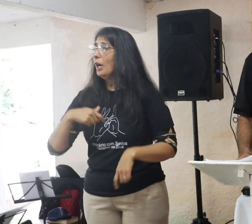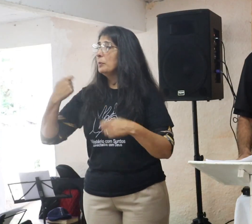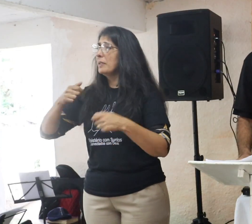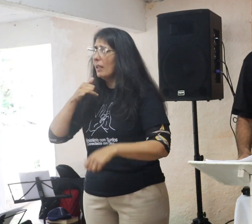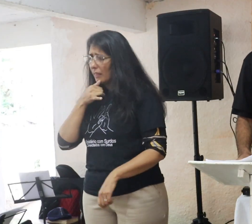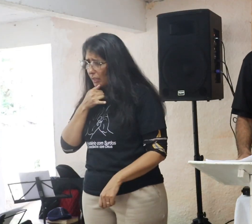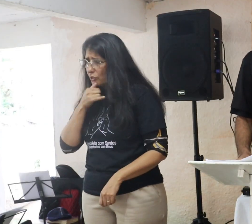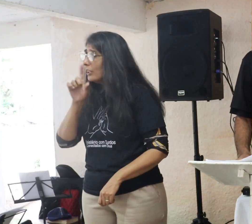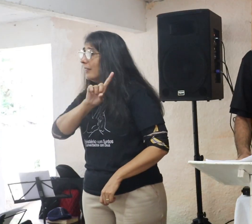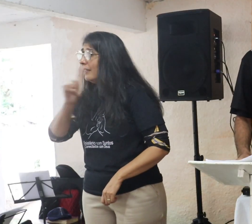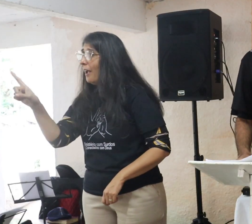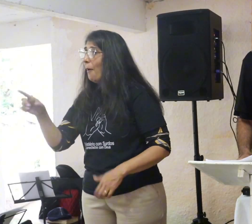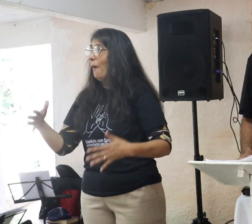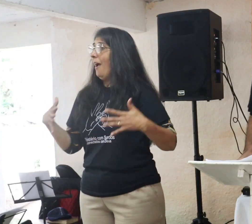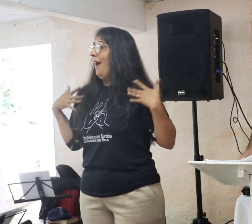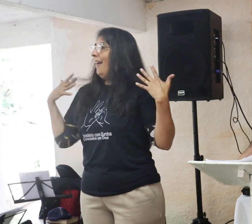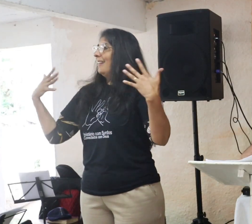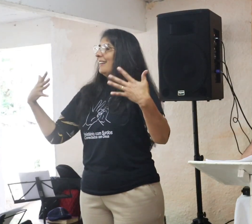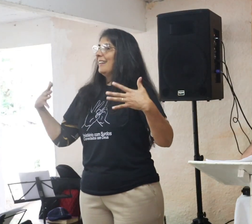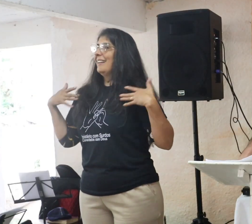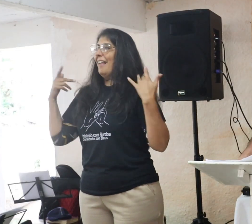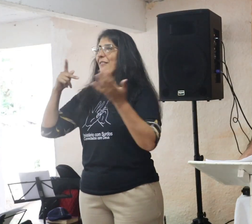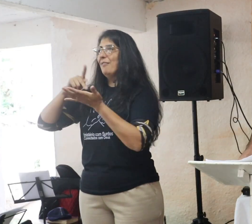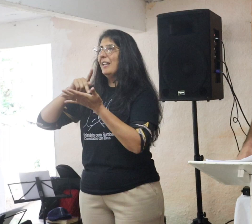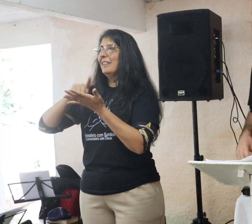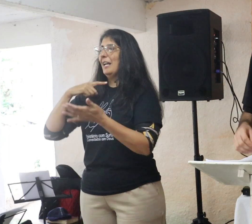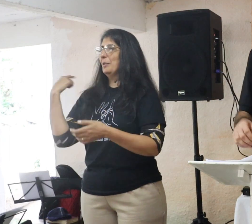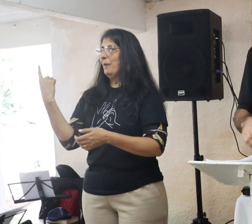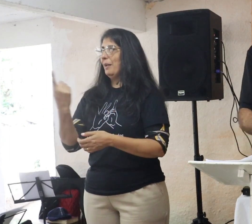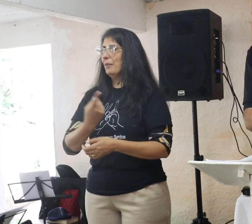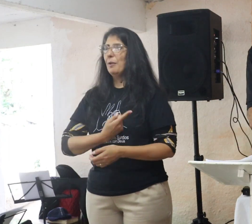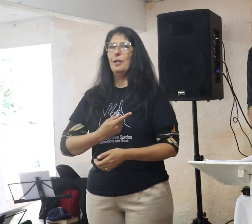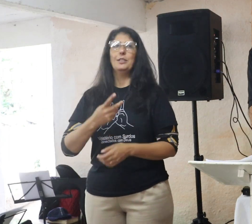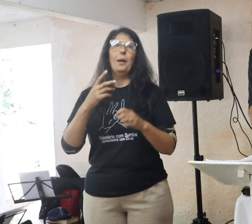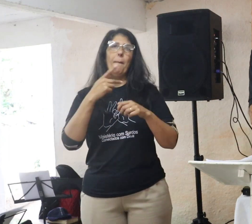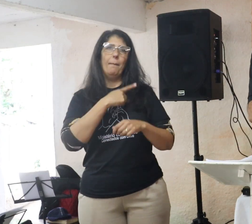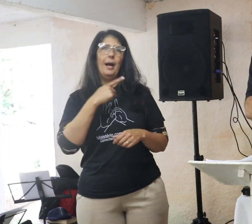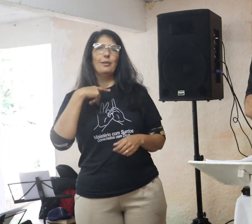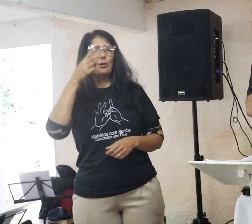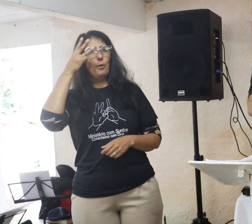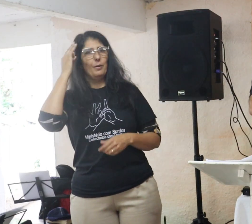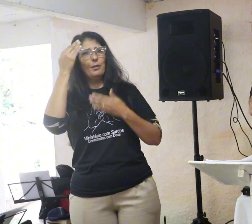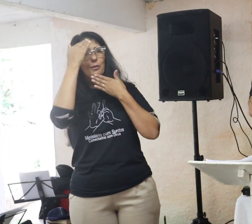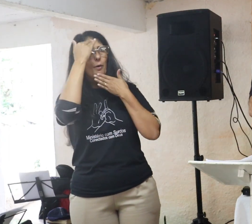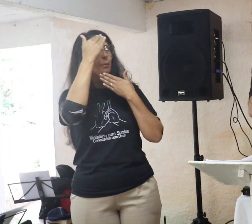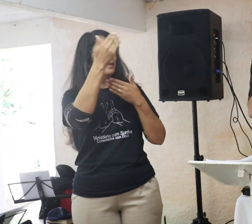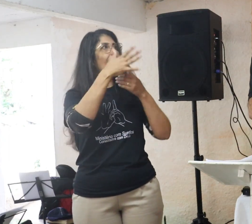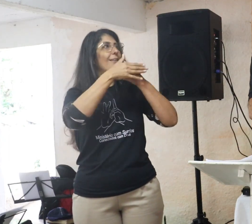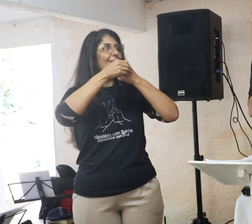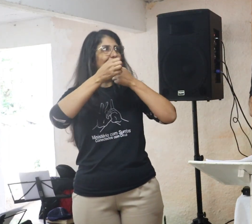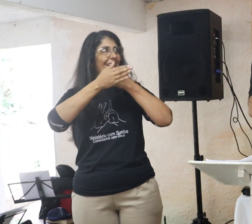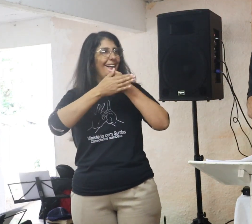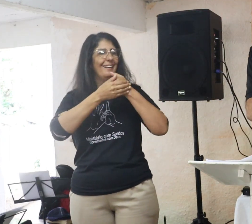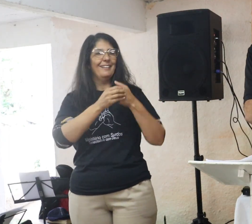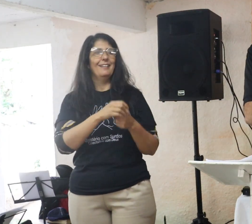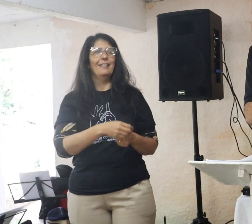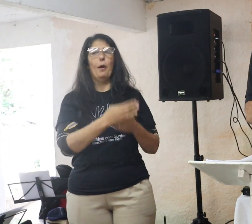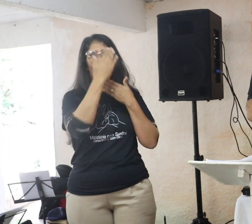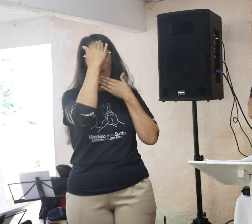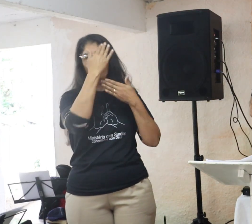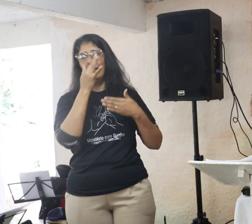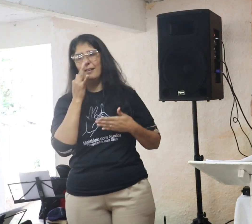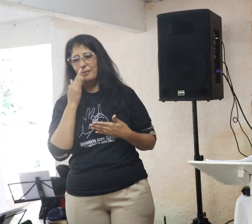verdades importantes para nós. Pastor, obrigado pela atenção dos irmãos, pelo carinho mais uma vez. Obrigado, irmã.